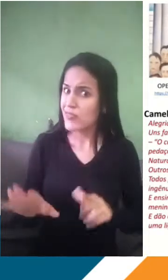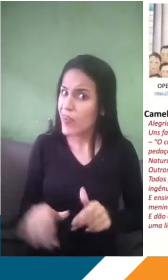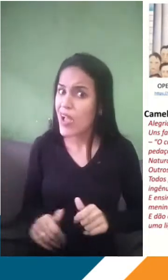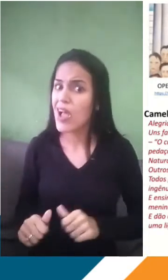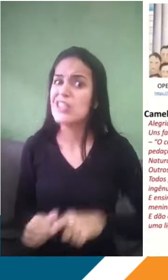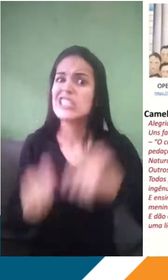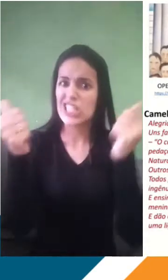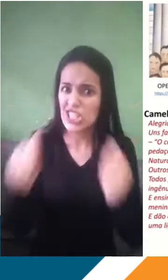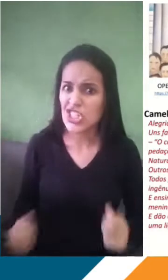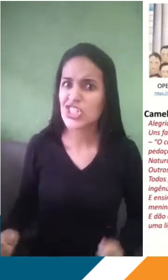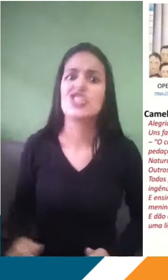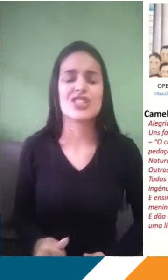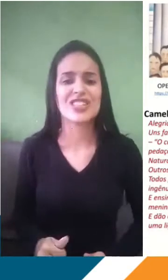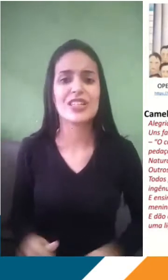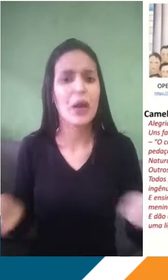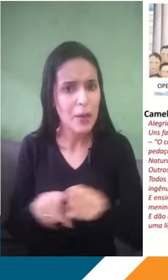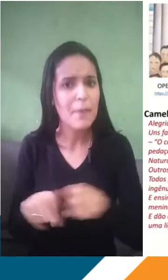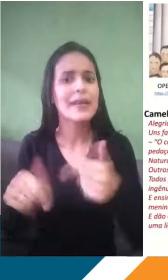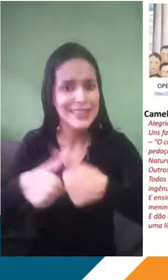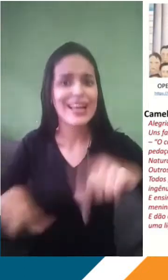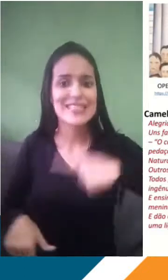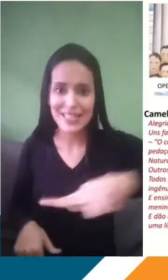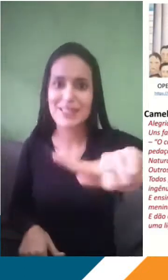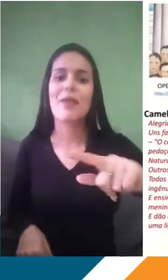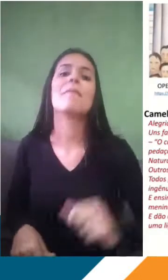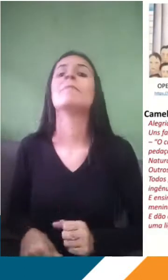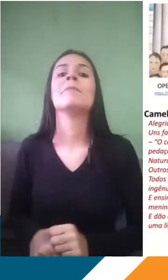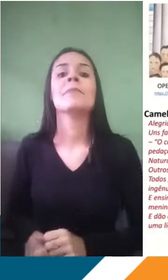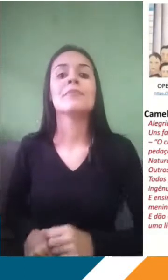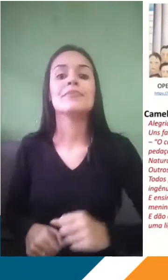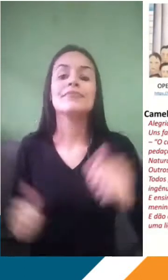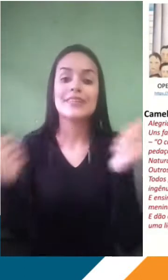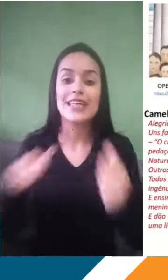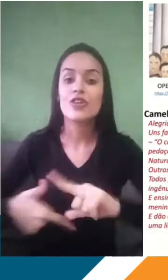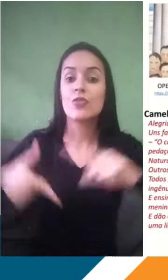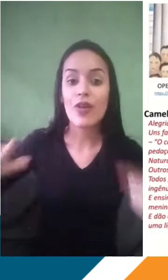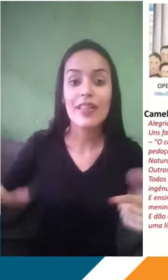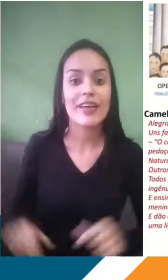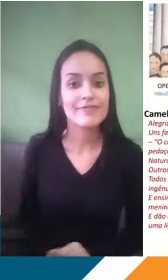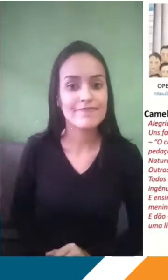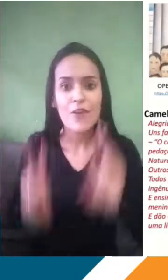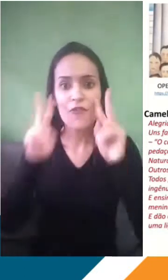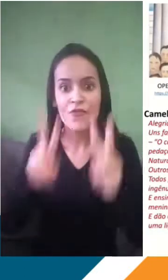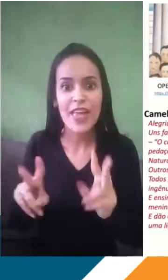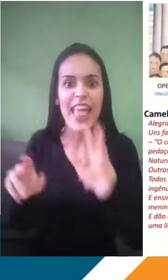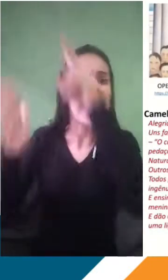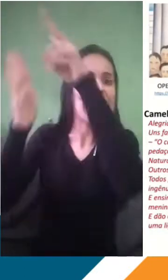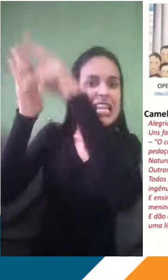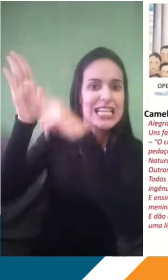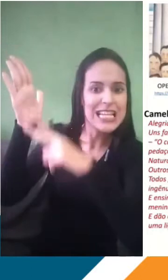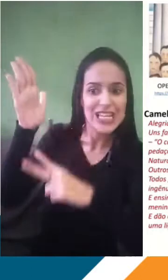de Andrade, Graça Aranha, Victor Brecheret, Plínio Salgado, Menotti Del Picchia, Ronald de